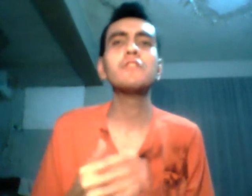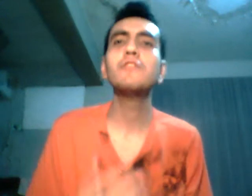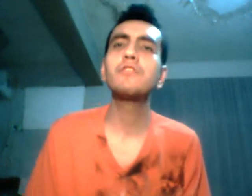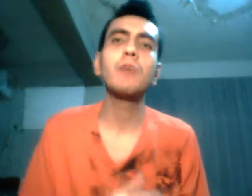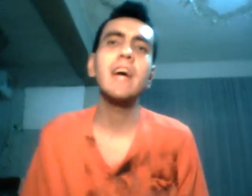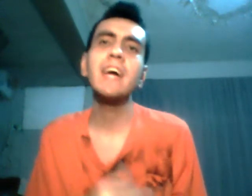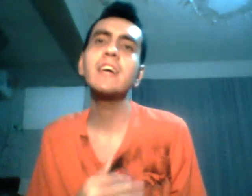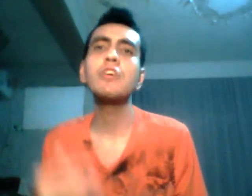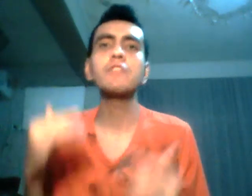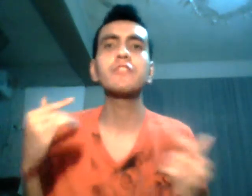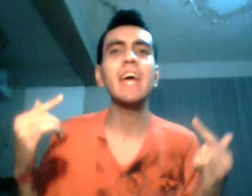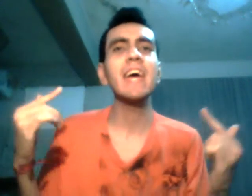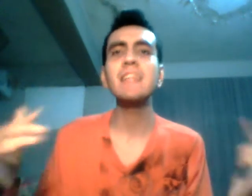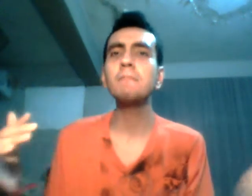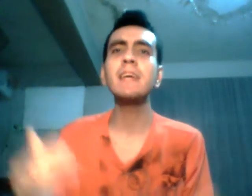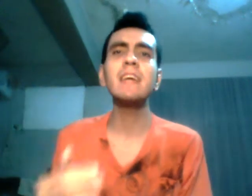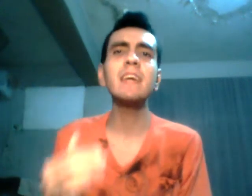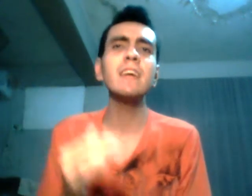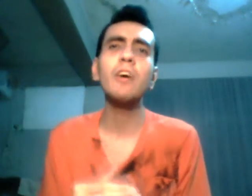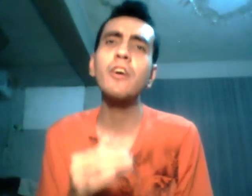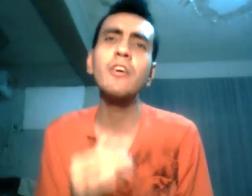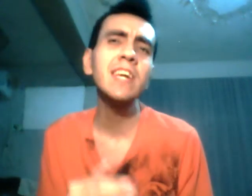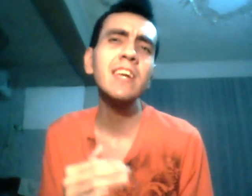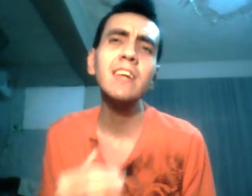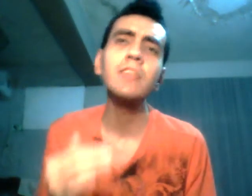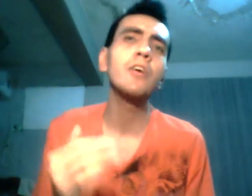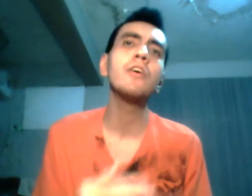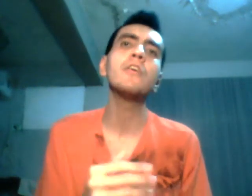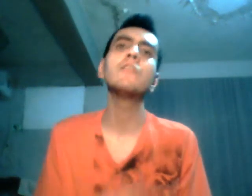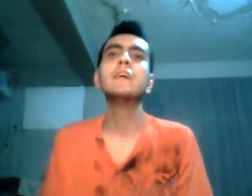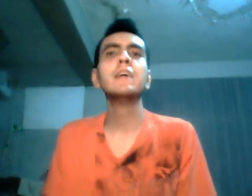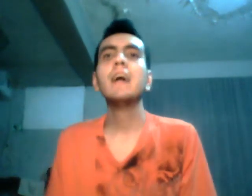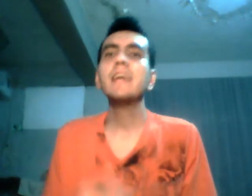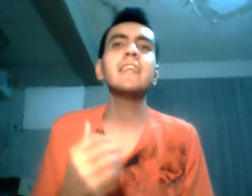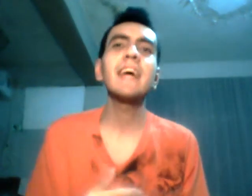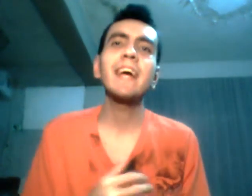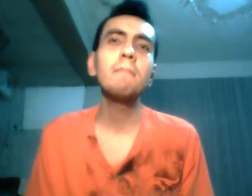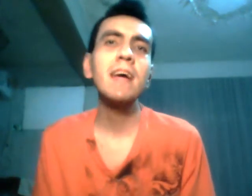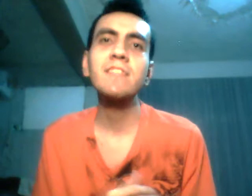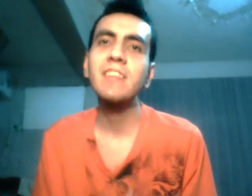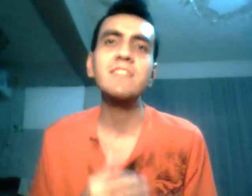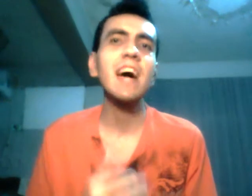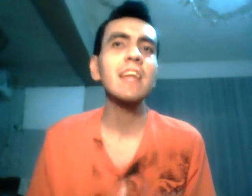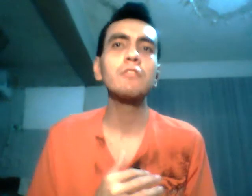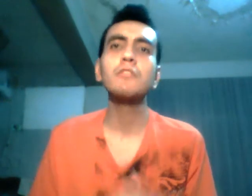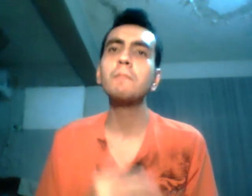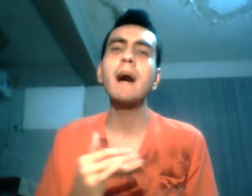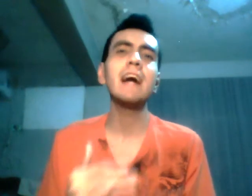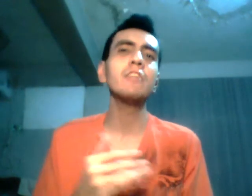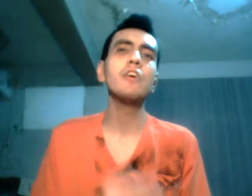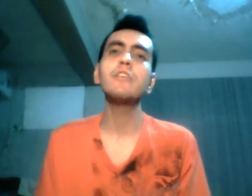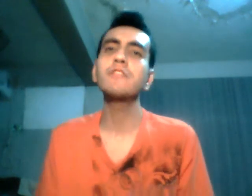tus sueños en mi oído. Y déjame estrechar tus manos